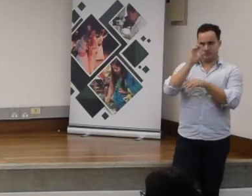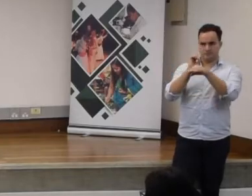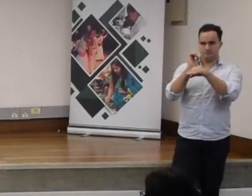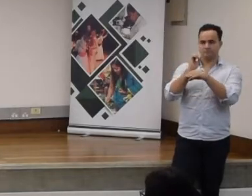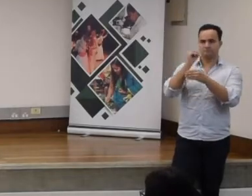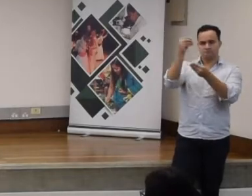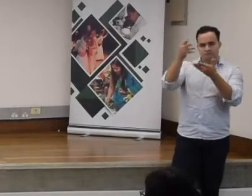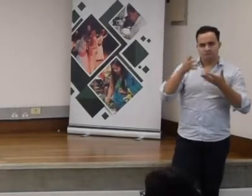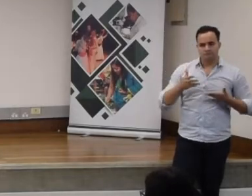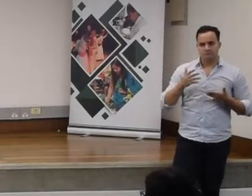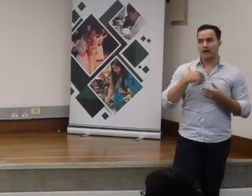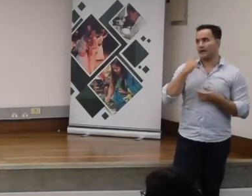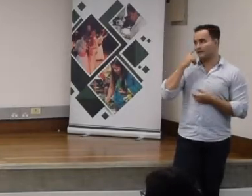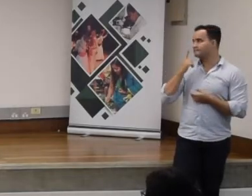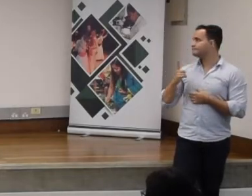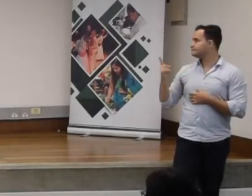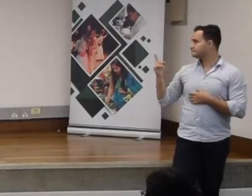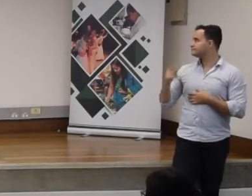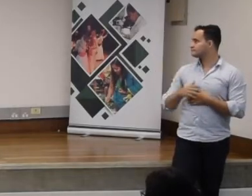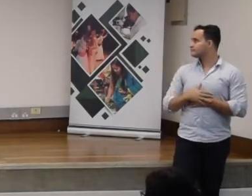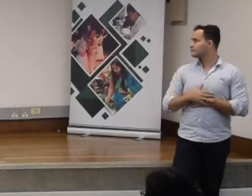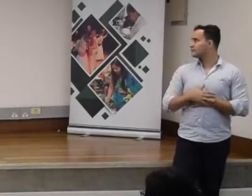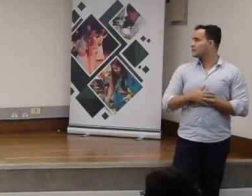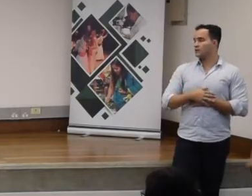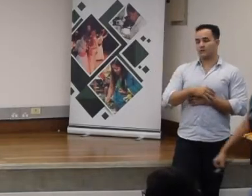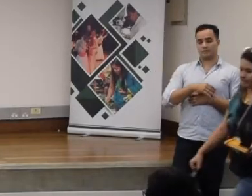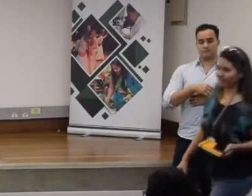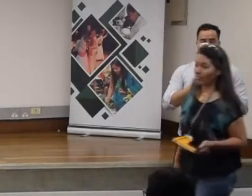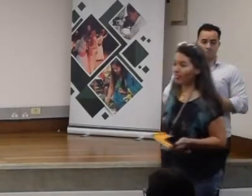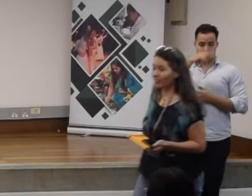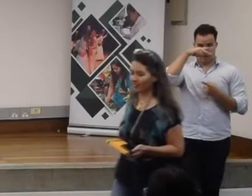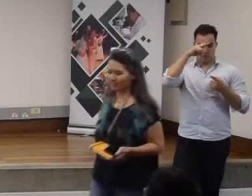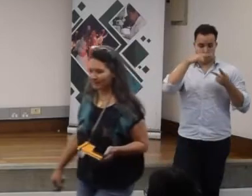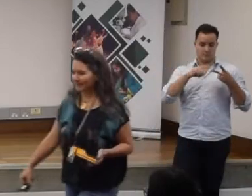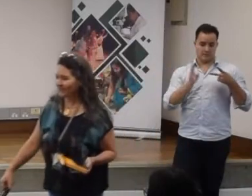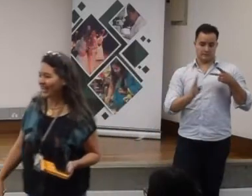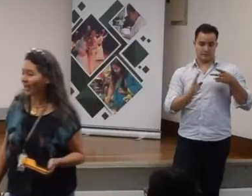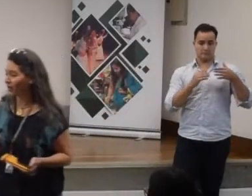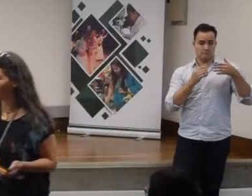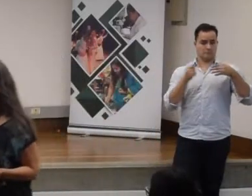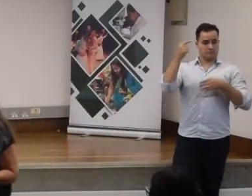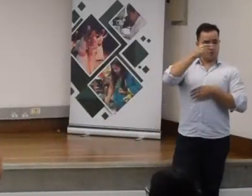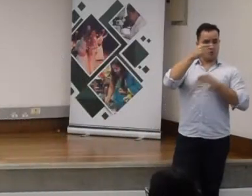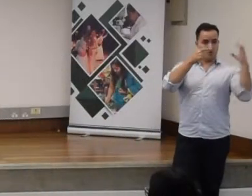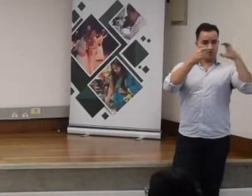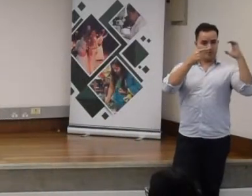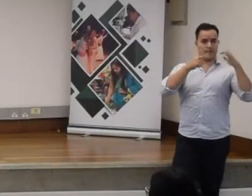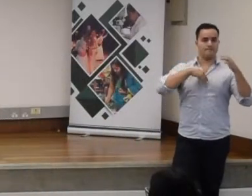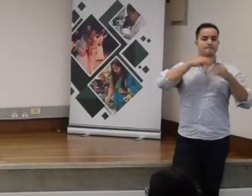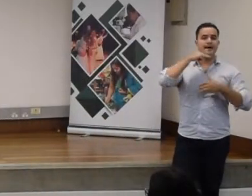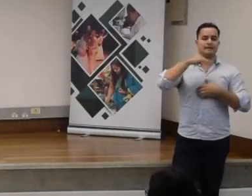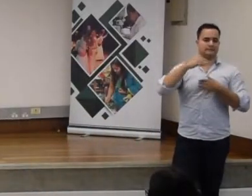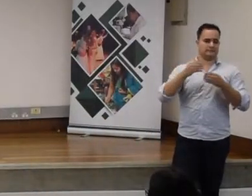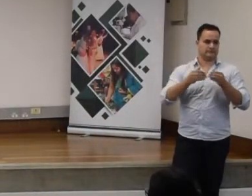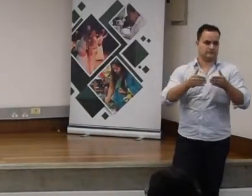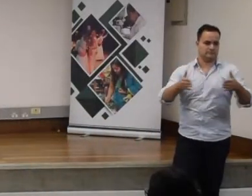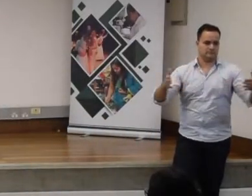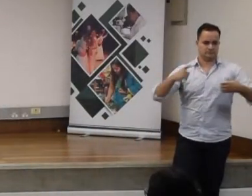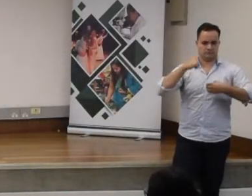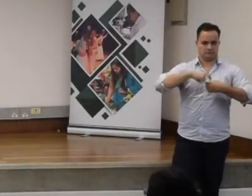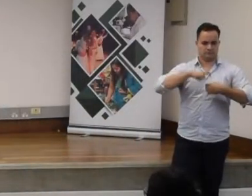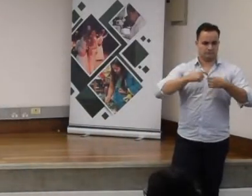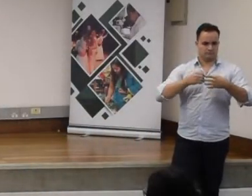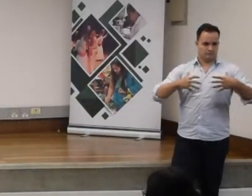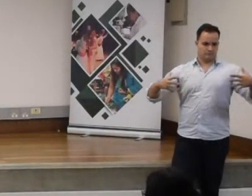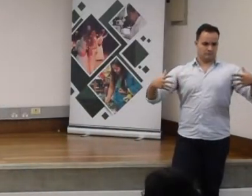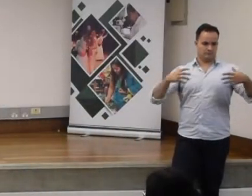nota que Colombia, incluso por encima de Brasil y México, ha aumentado su tasa de cobertura, aumentó su tasa de cobertura entre